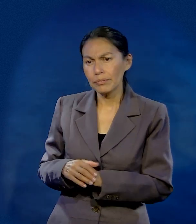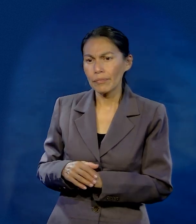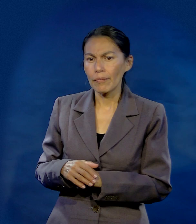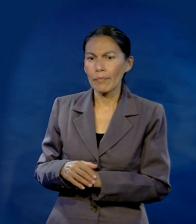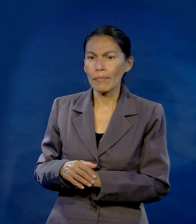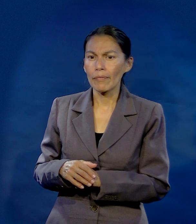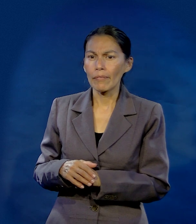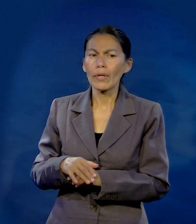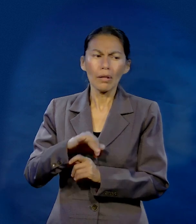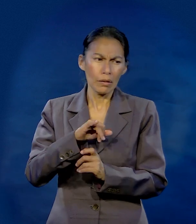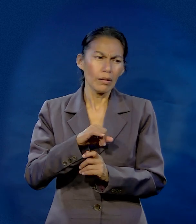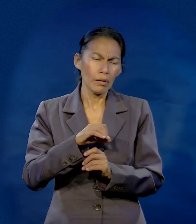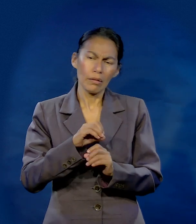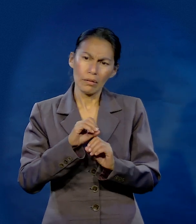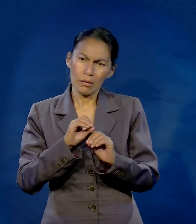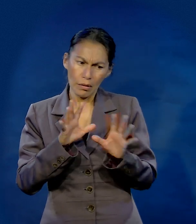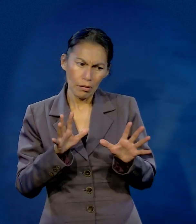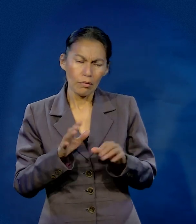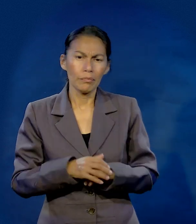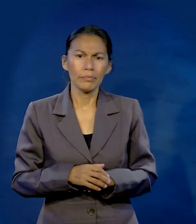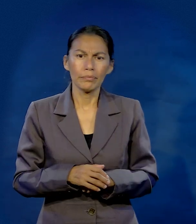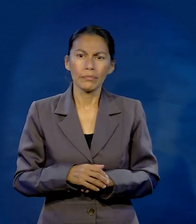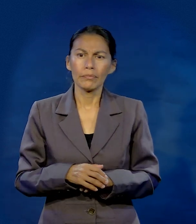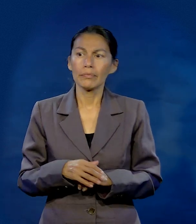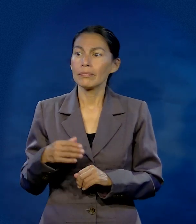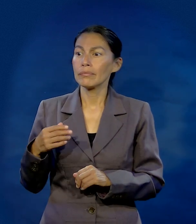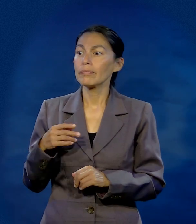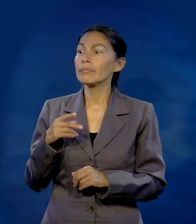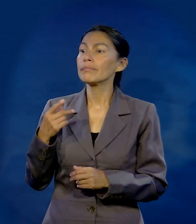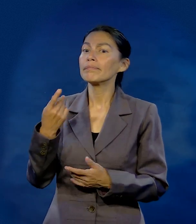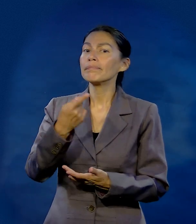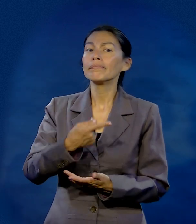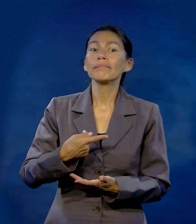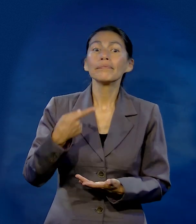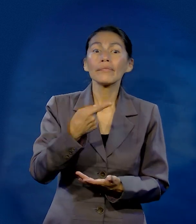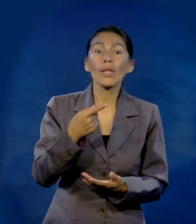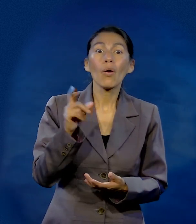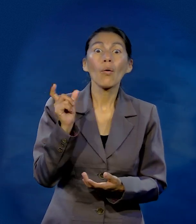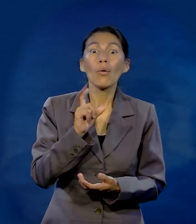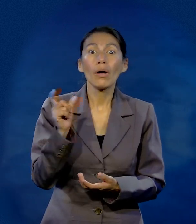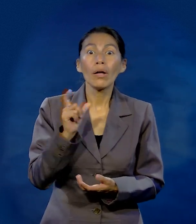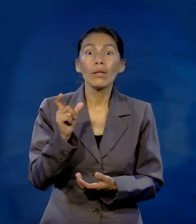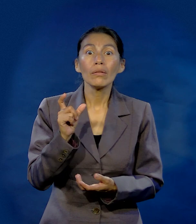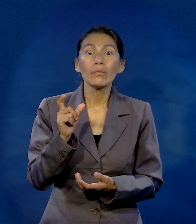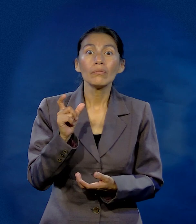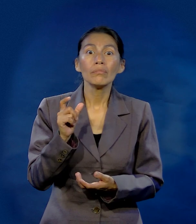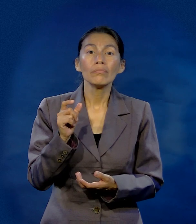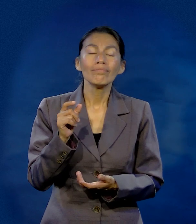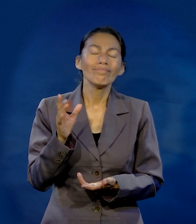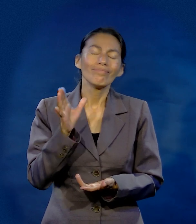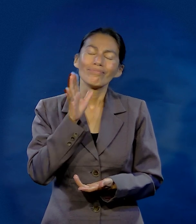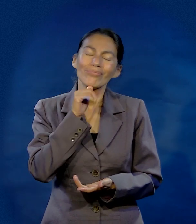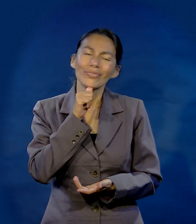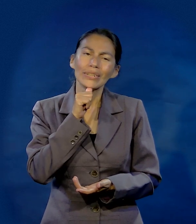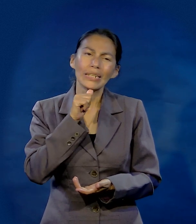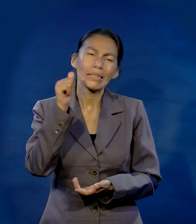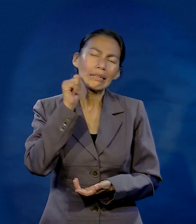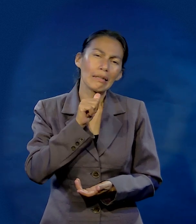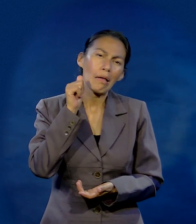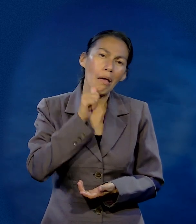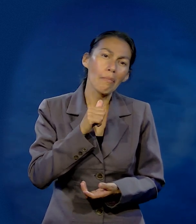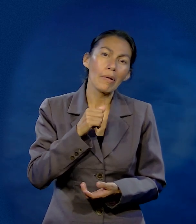vecino Sí vamos a cenar pero nos deja llevar algo para compartir con ustedes el vecino se queda mirando y dice